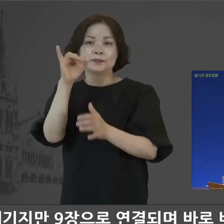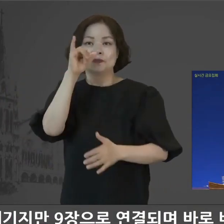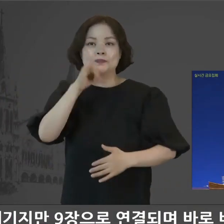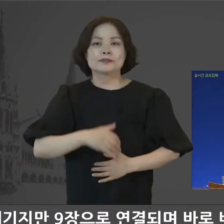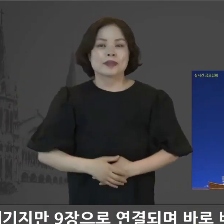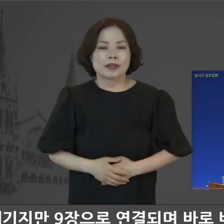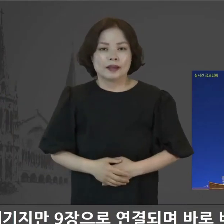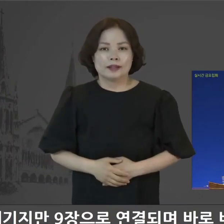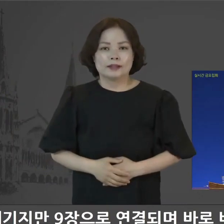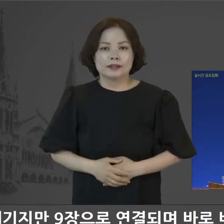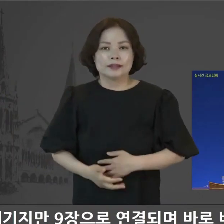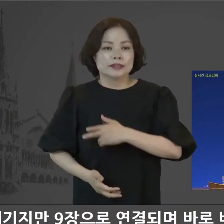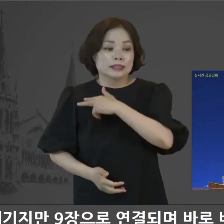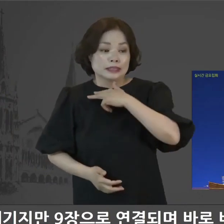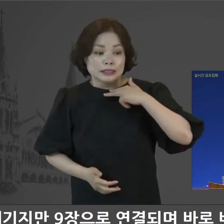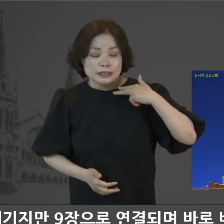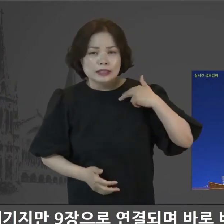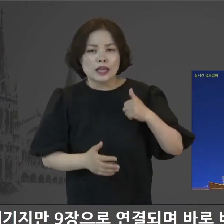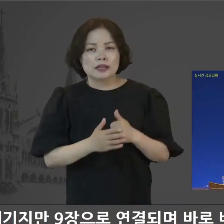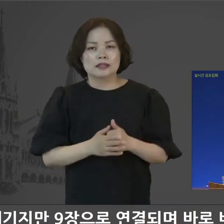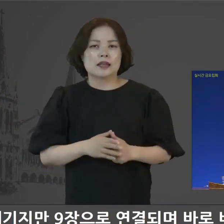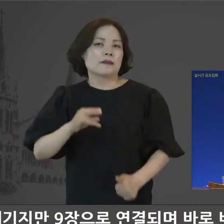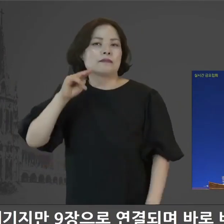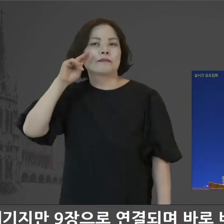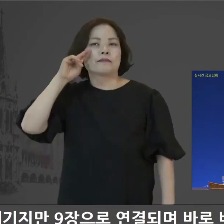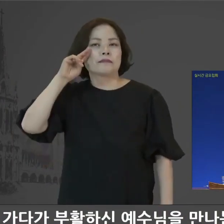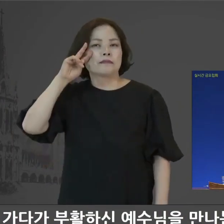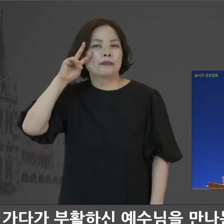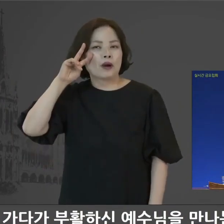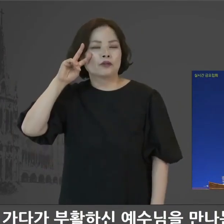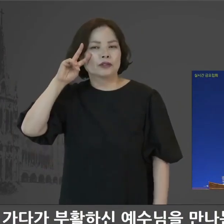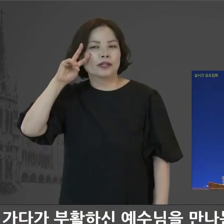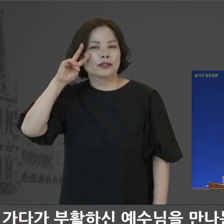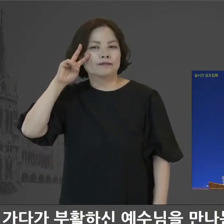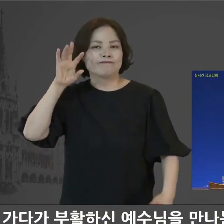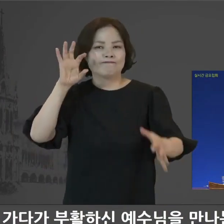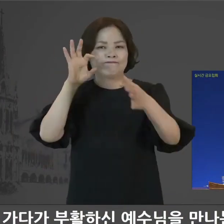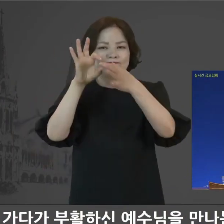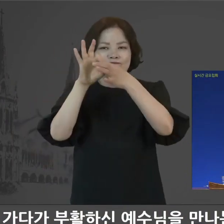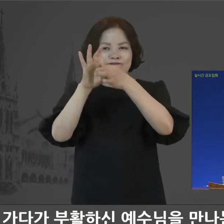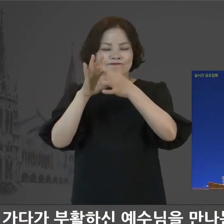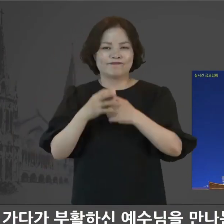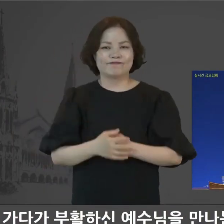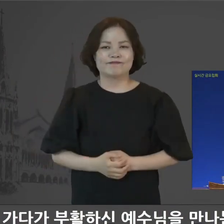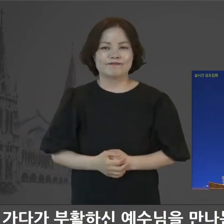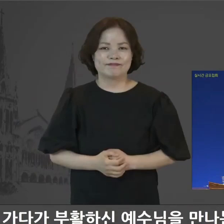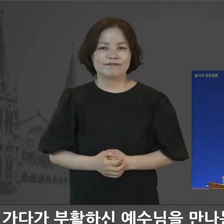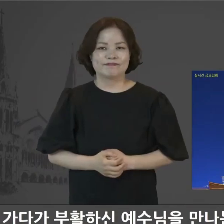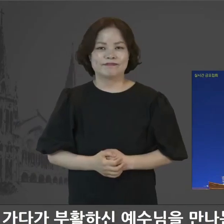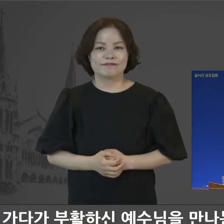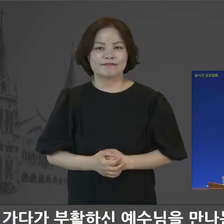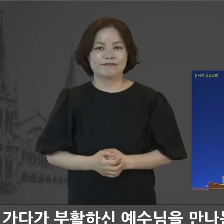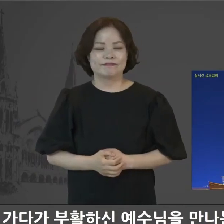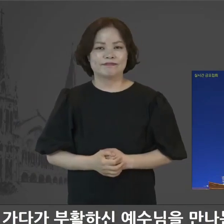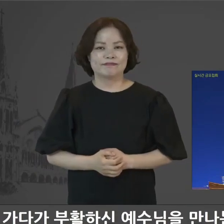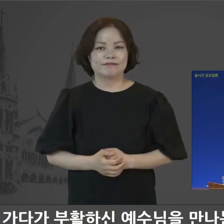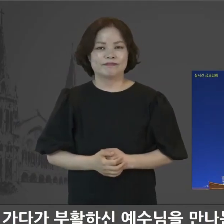겁니다. 이제 스데반과 바울의 이야기가 좀 엮였죠. 저는